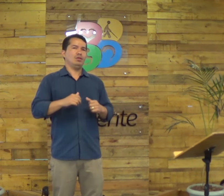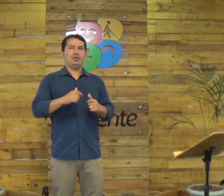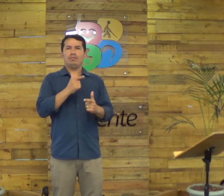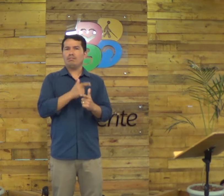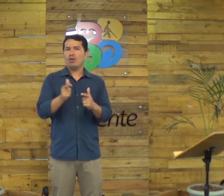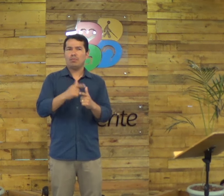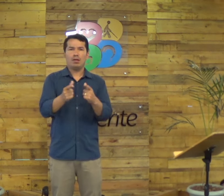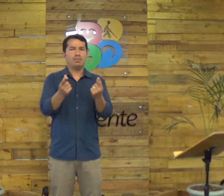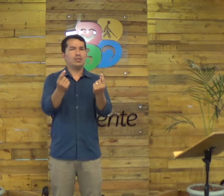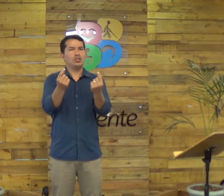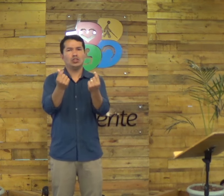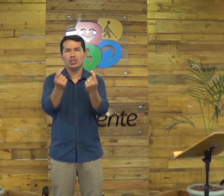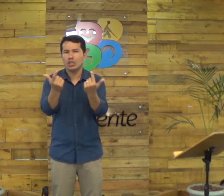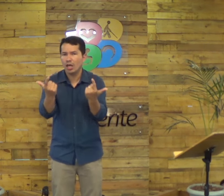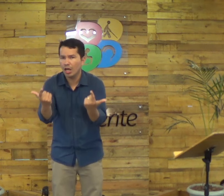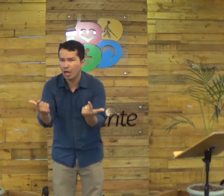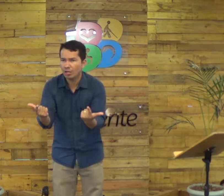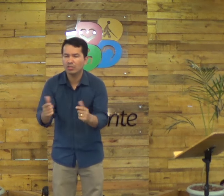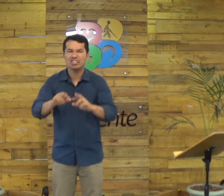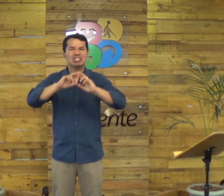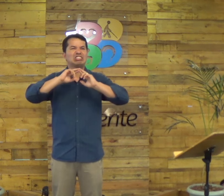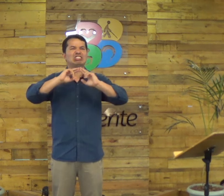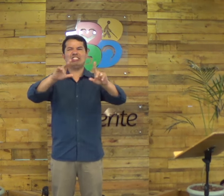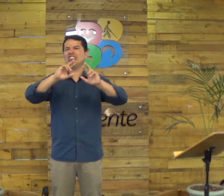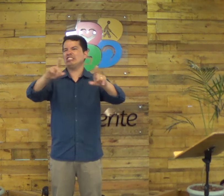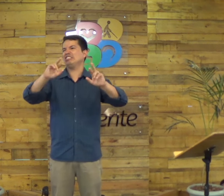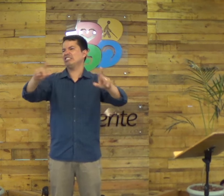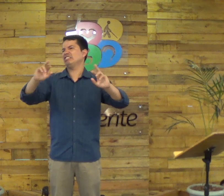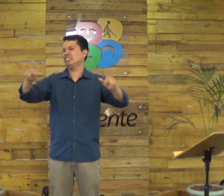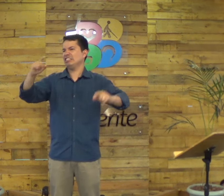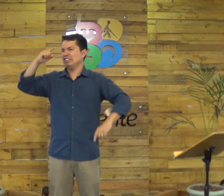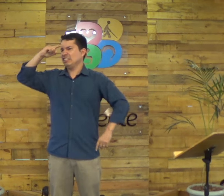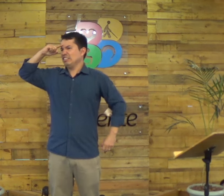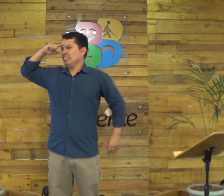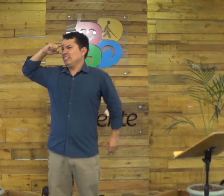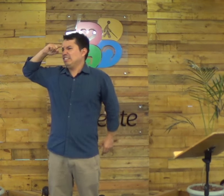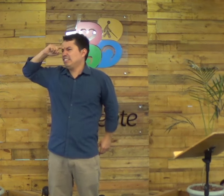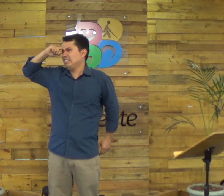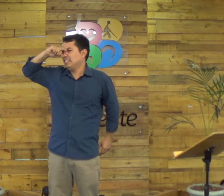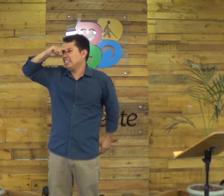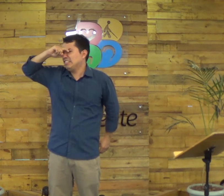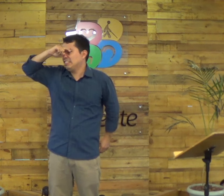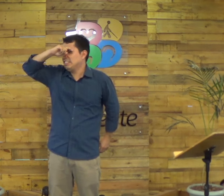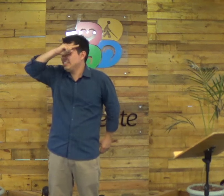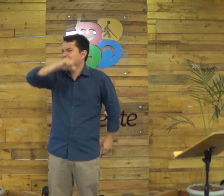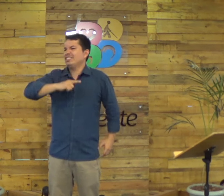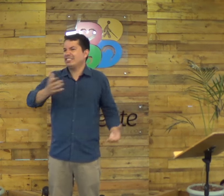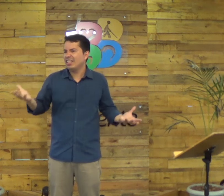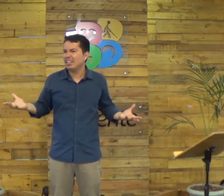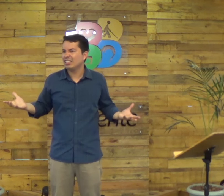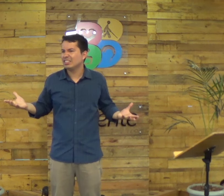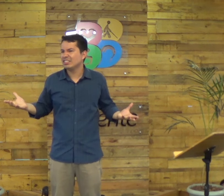o relacionamento, problema financeiro, tantas outras coisas, coisas complicadas, né,